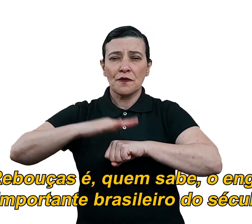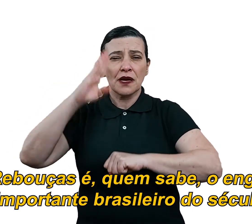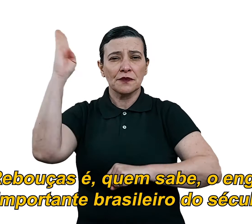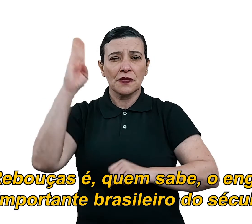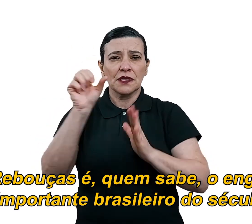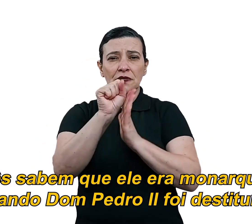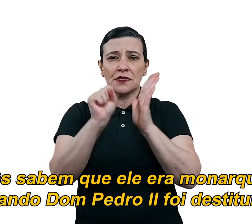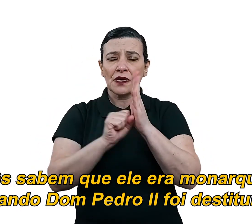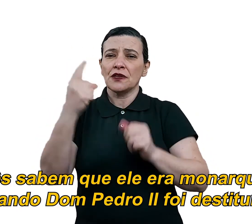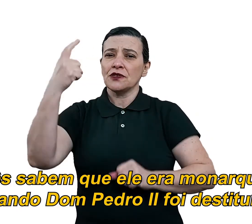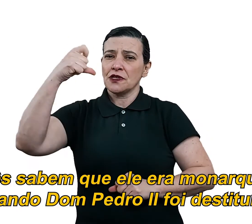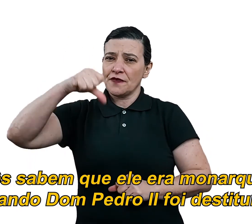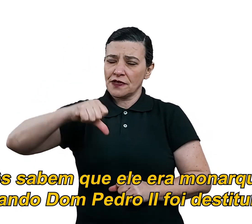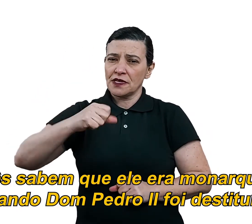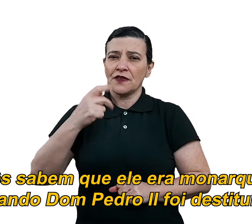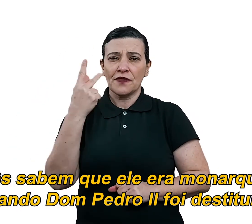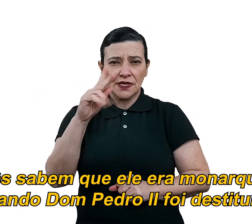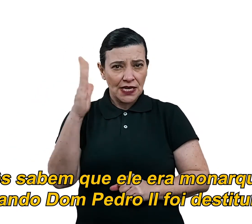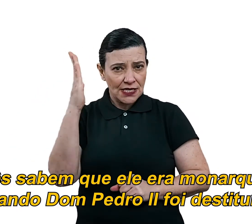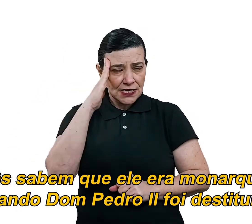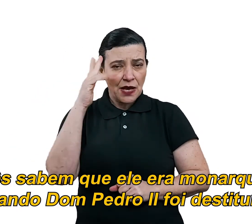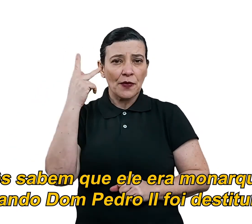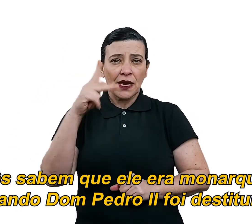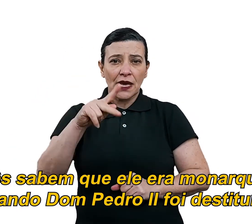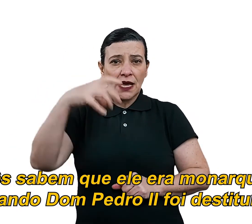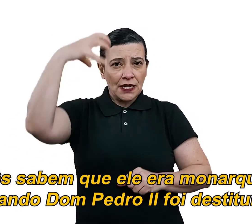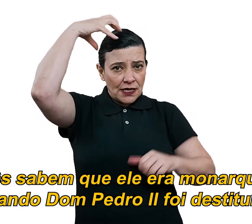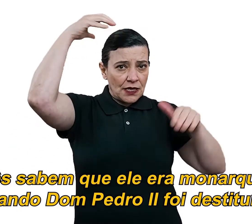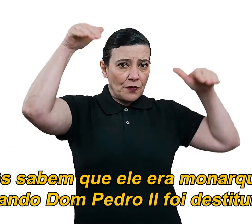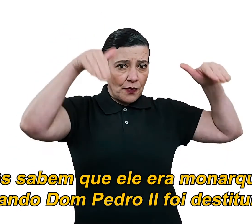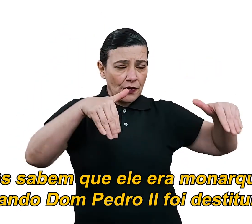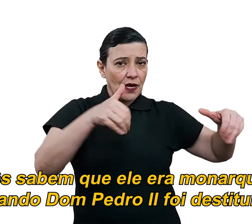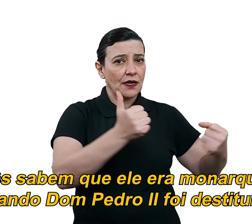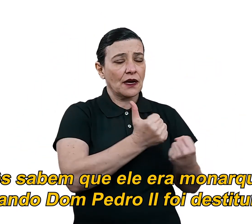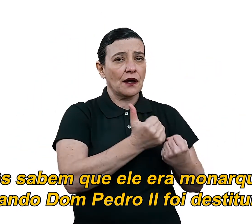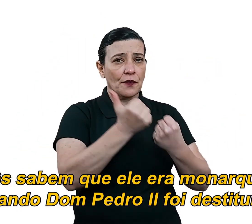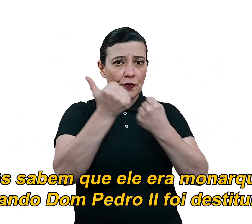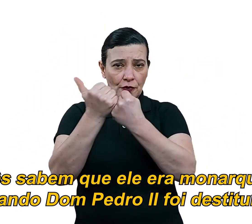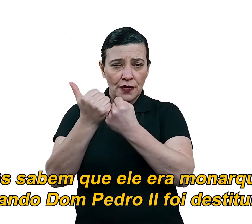século XIX. Vocês sabem que ele era monarquista.